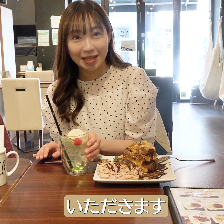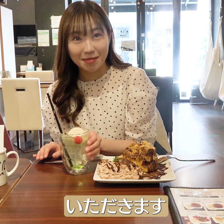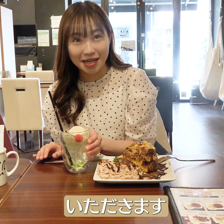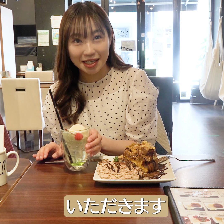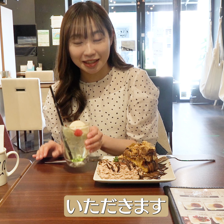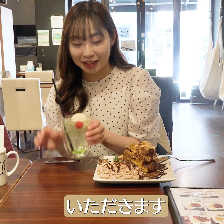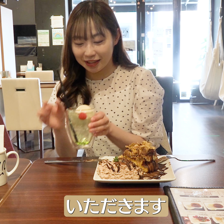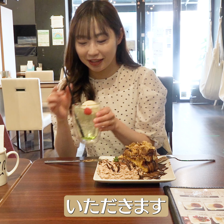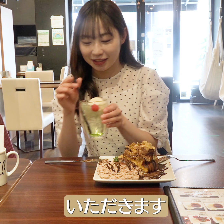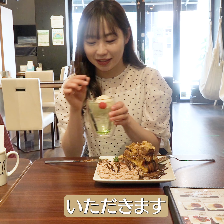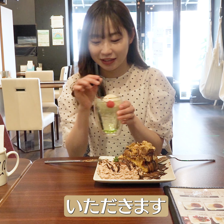ます。